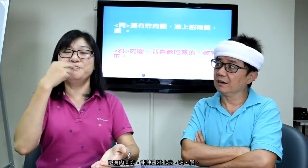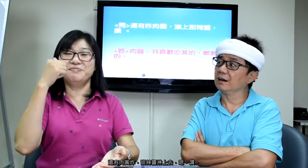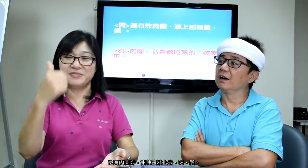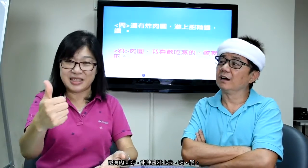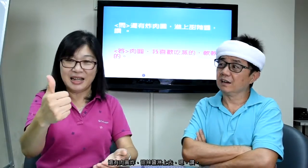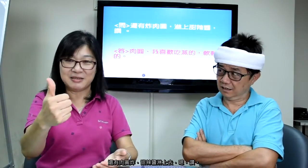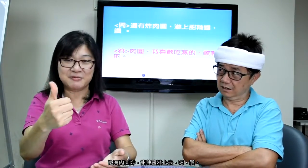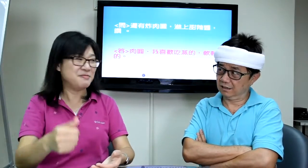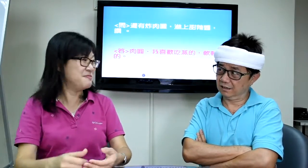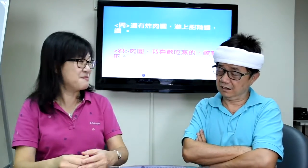赞！